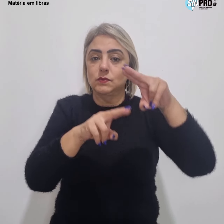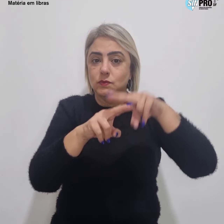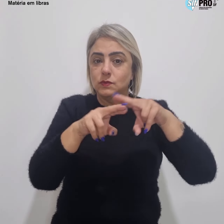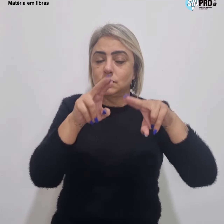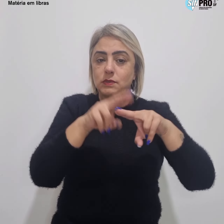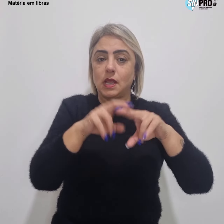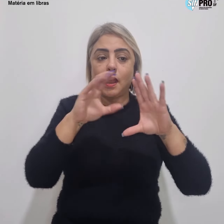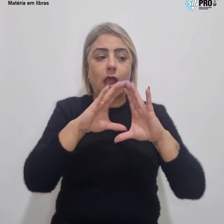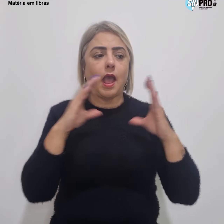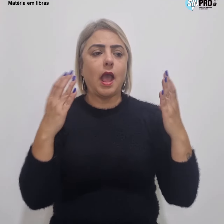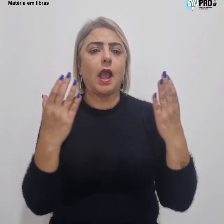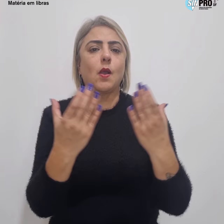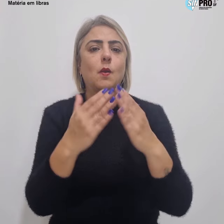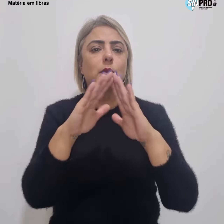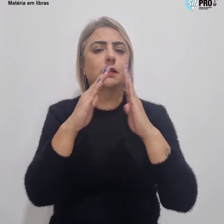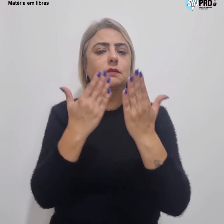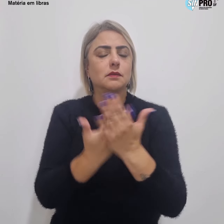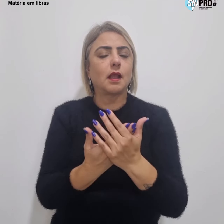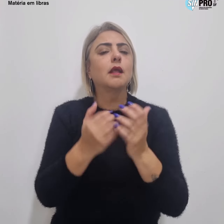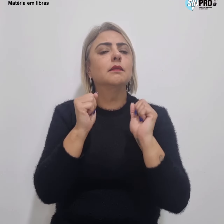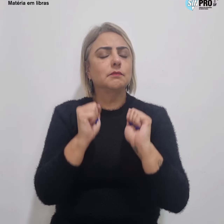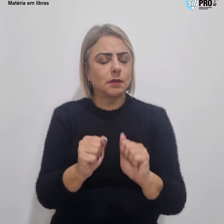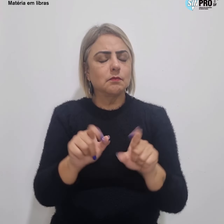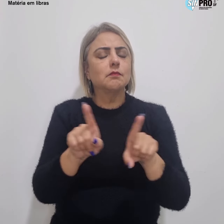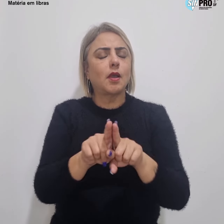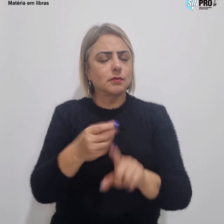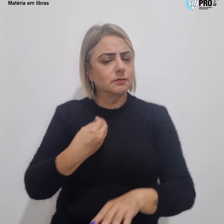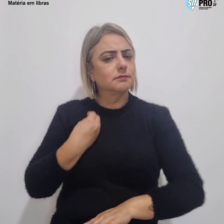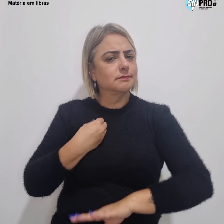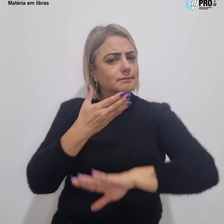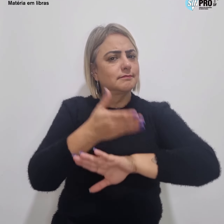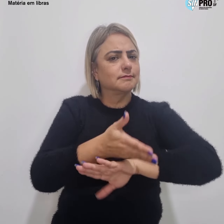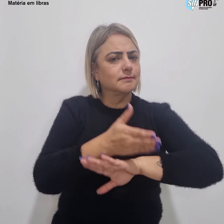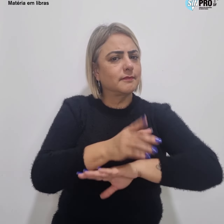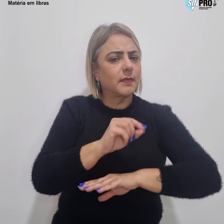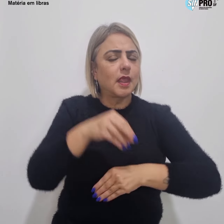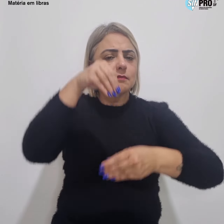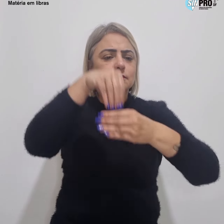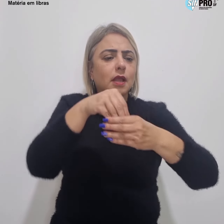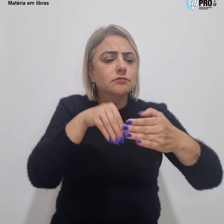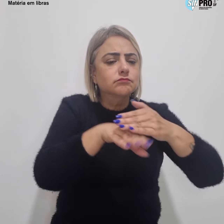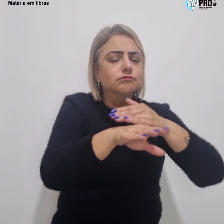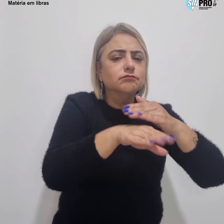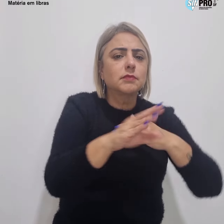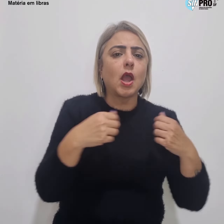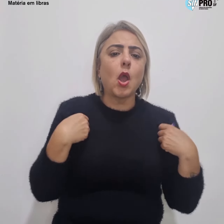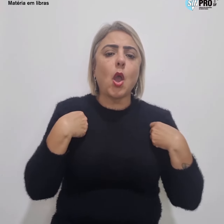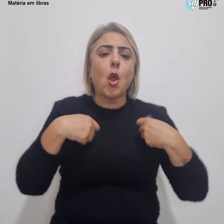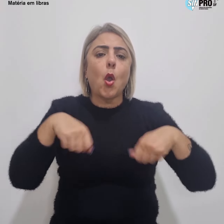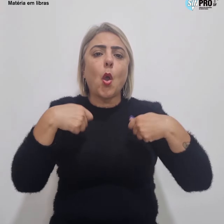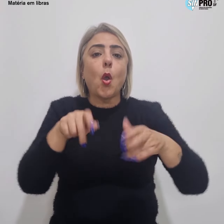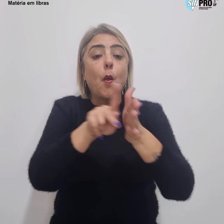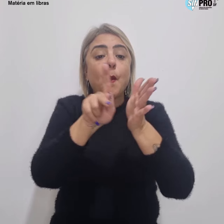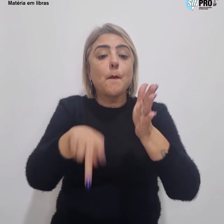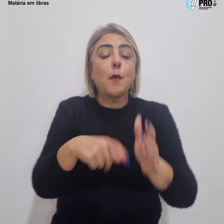comunidade escolar também pode participar, depositando roupas próprias para o frio,